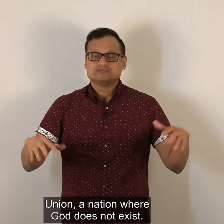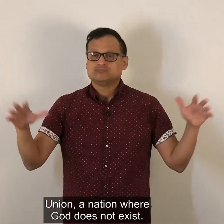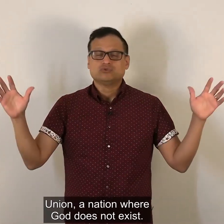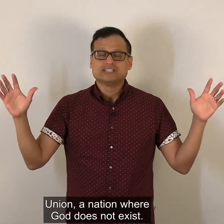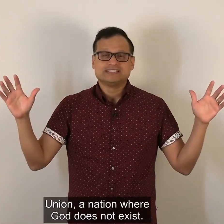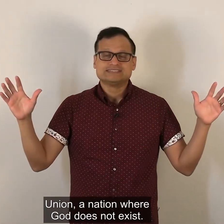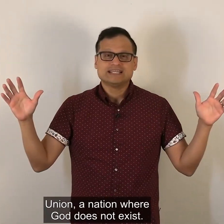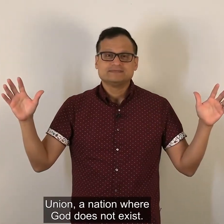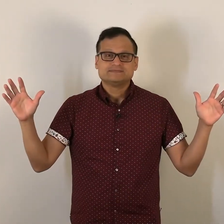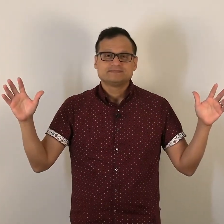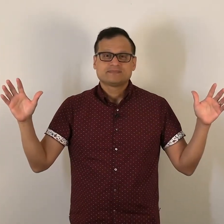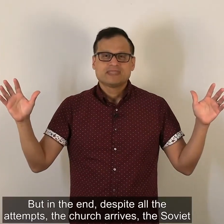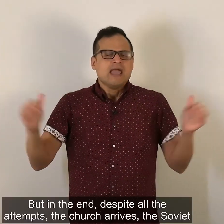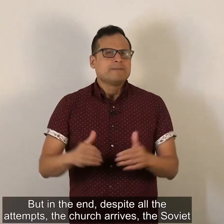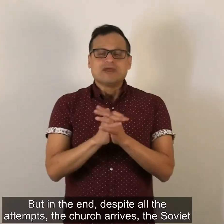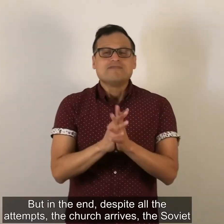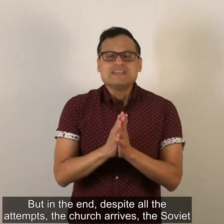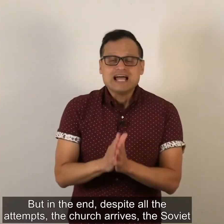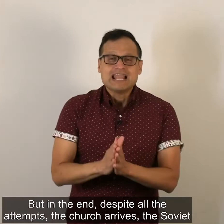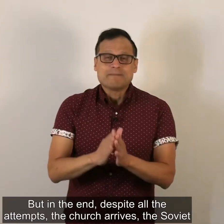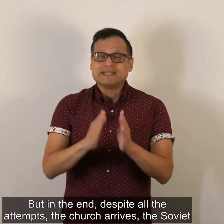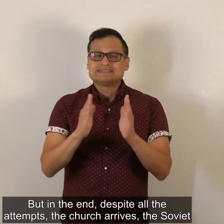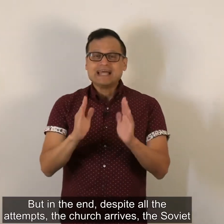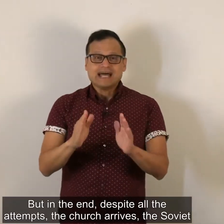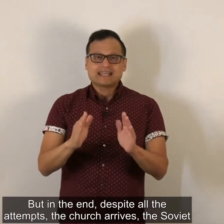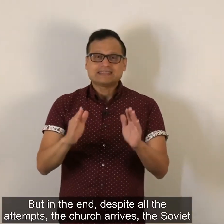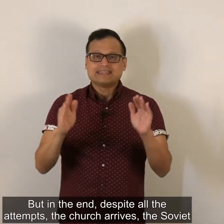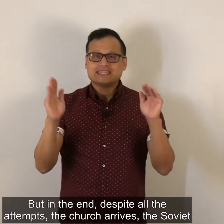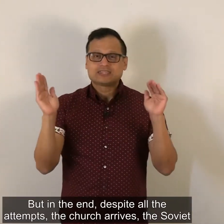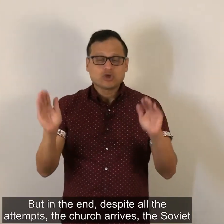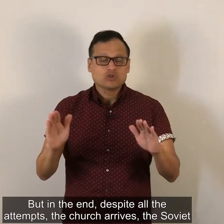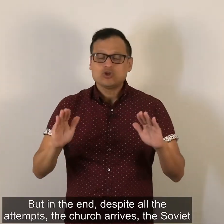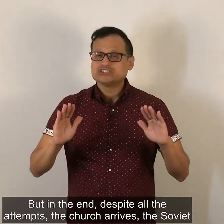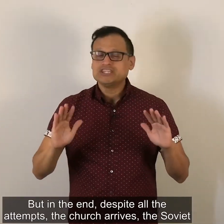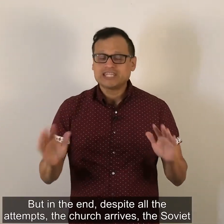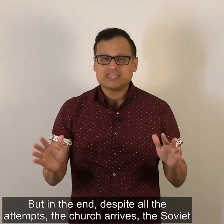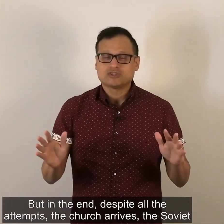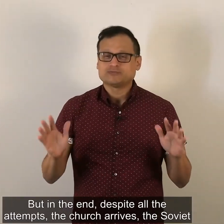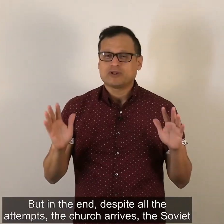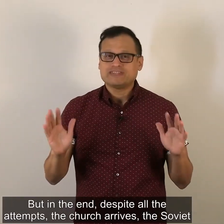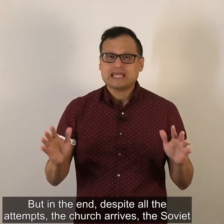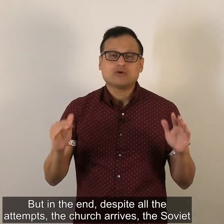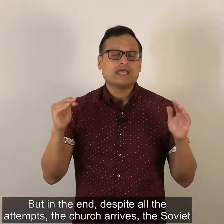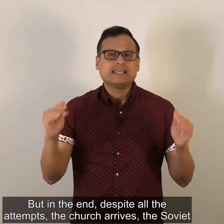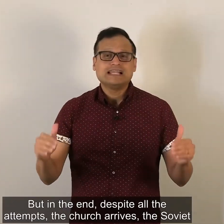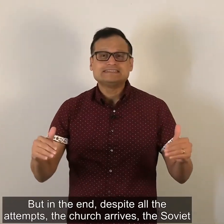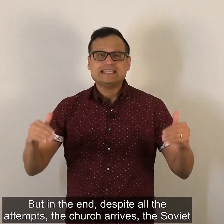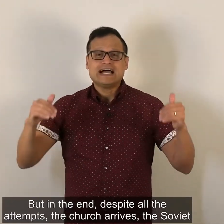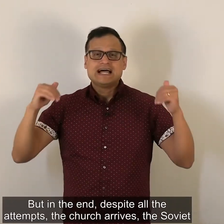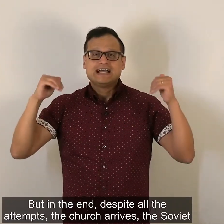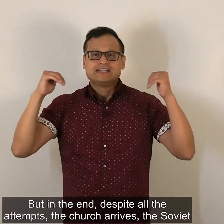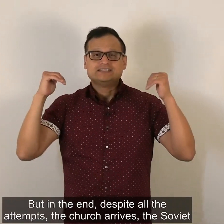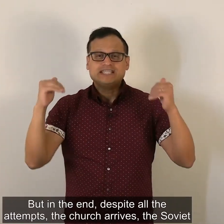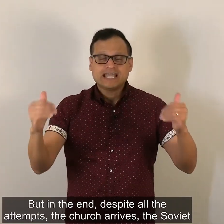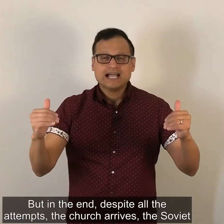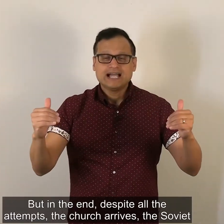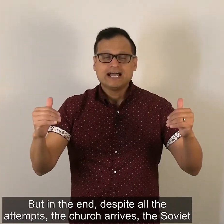no exista. Pero al final, a pesar de todos los intentos por evitarlo, la iglesia llega.